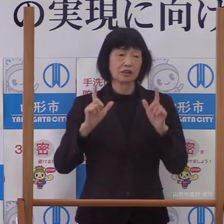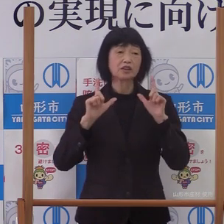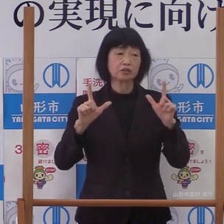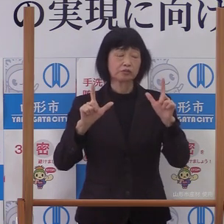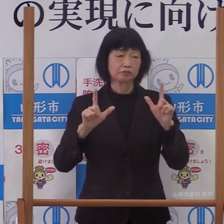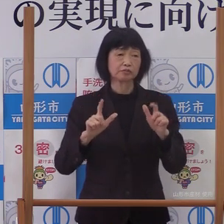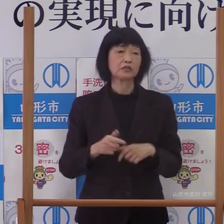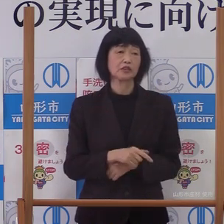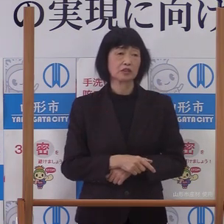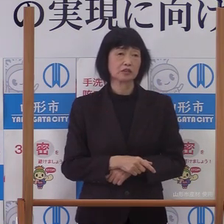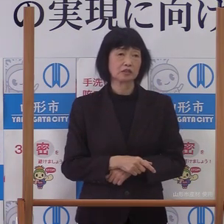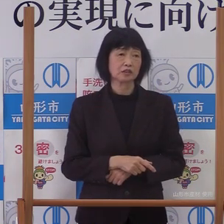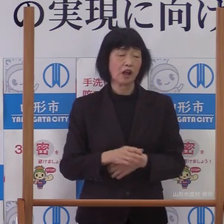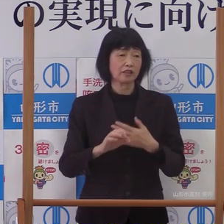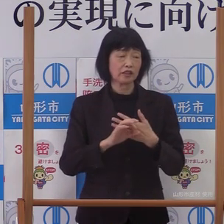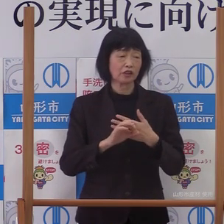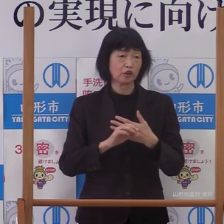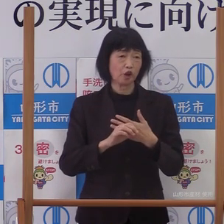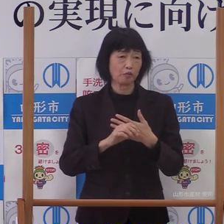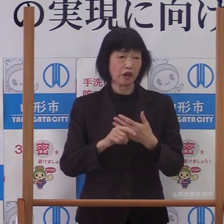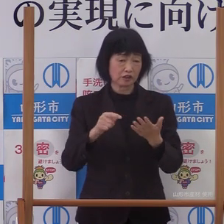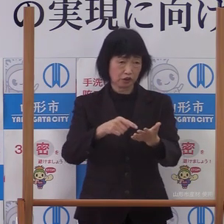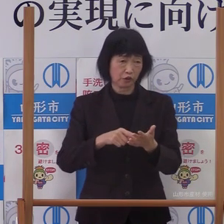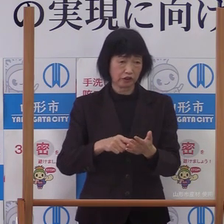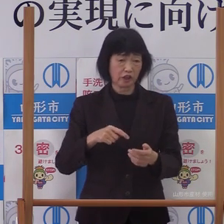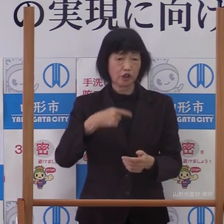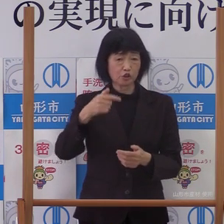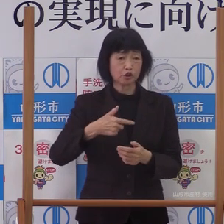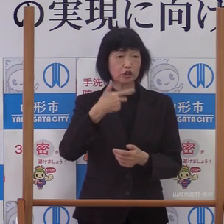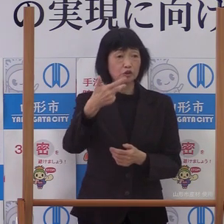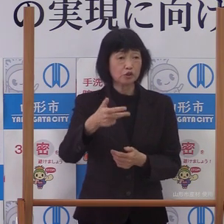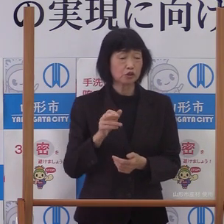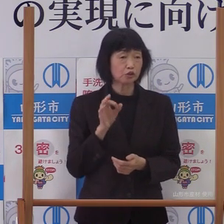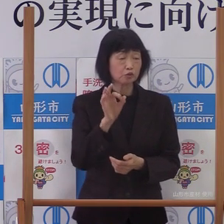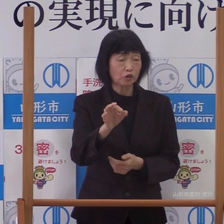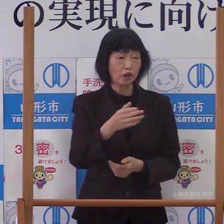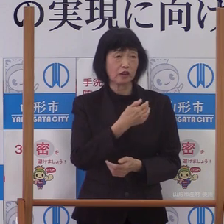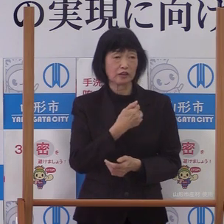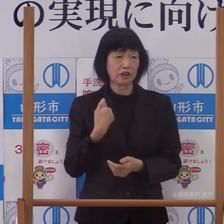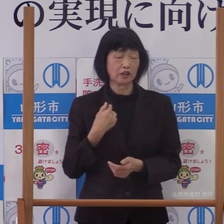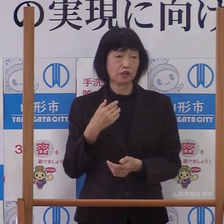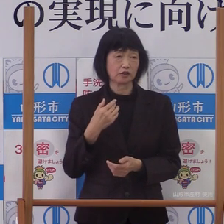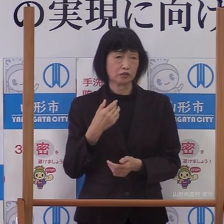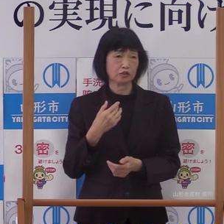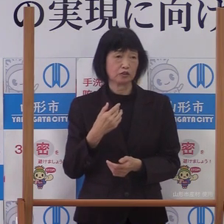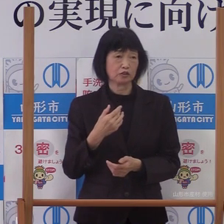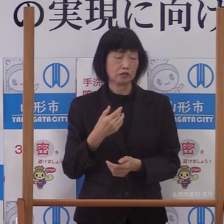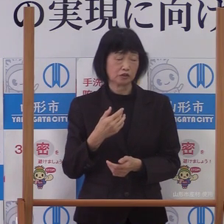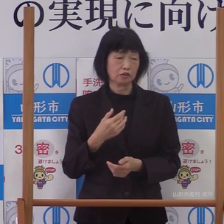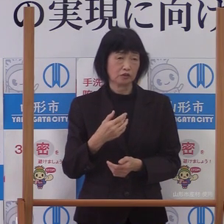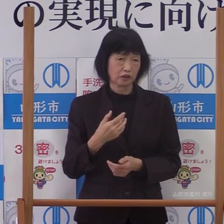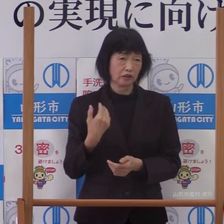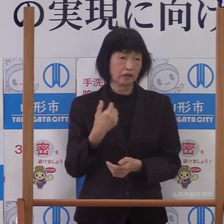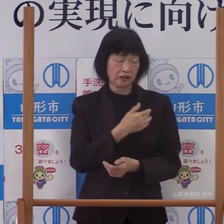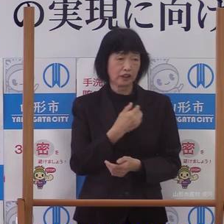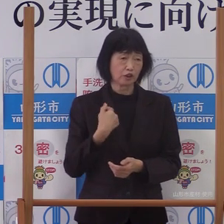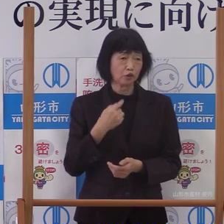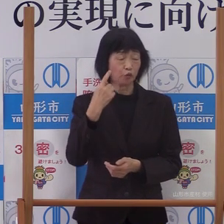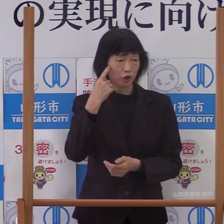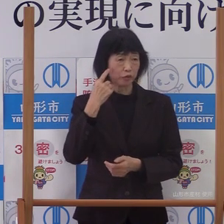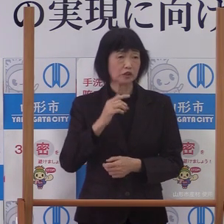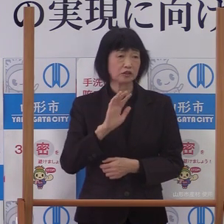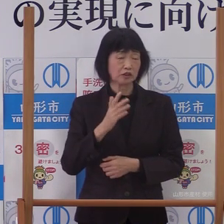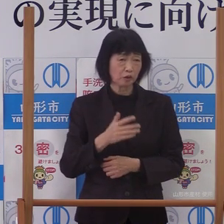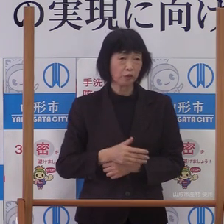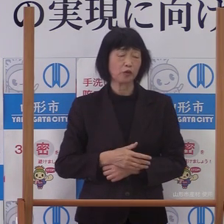ては、例えば翌週、あるいは翌々週ぐらいに給付できるような形で対応を組んでいきたいと考えてございます。ただ、